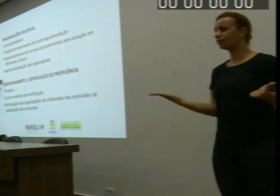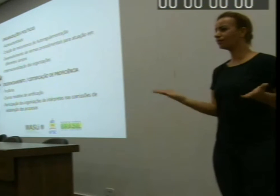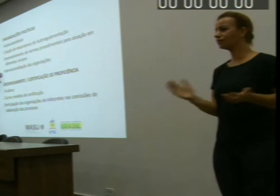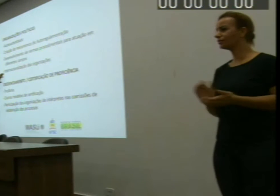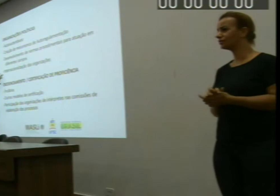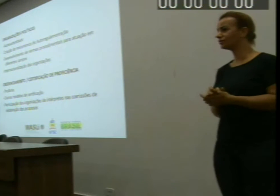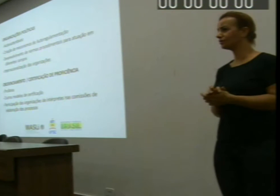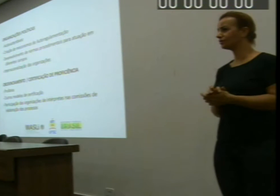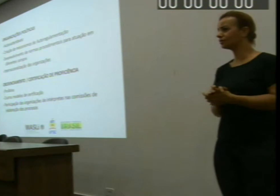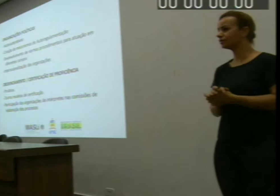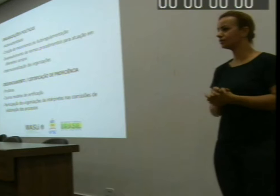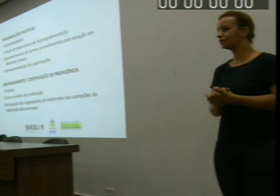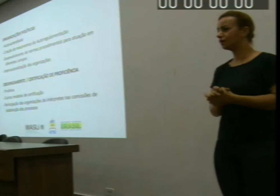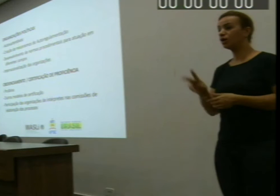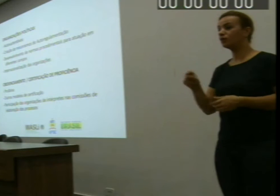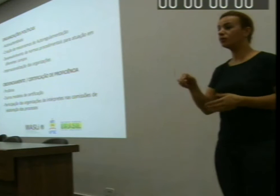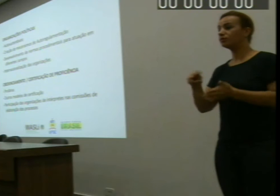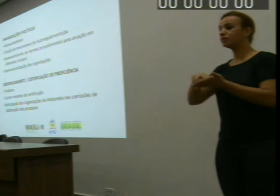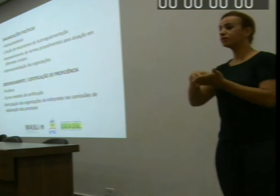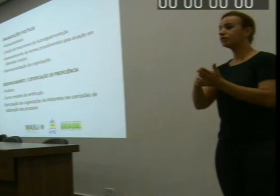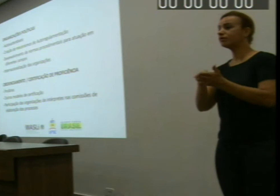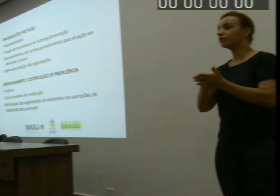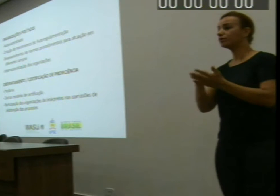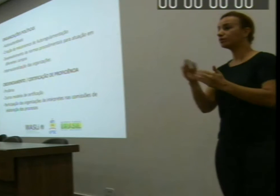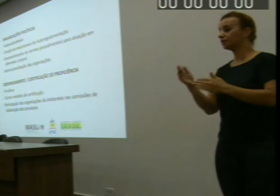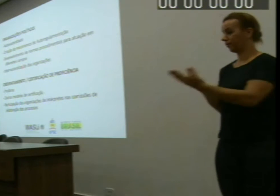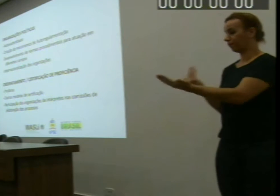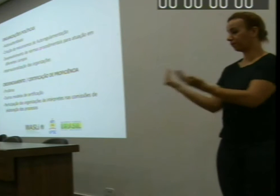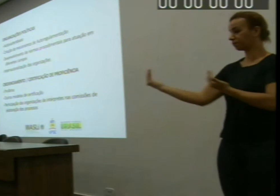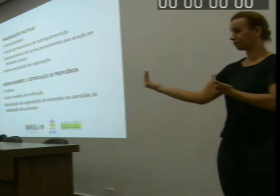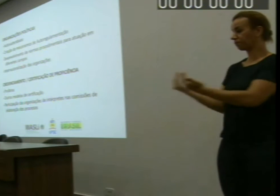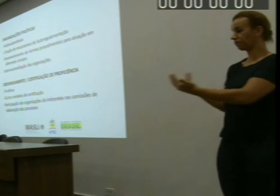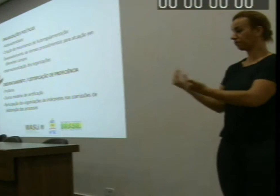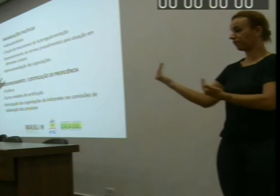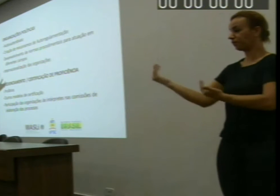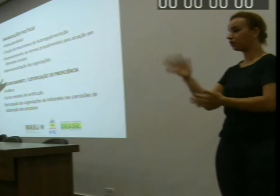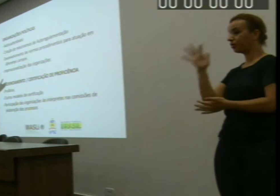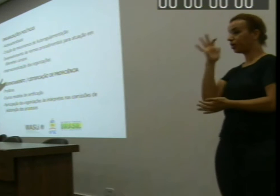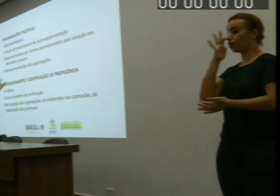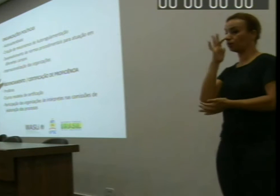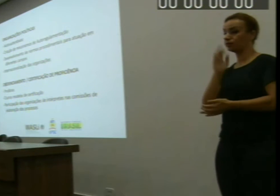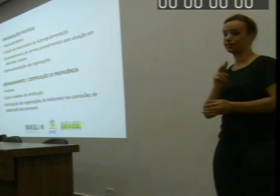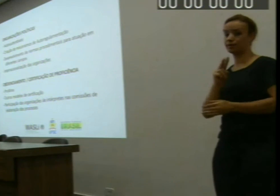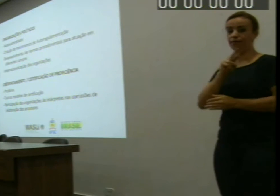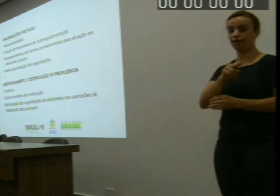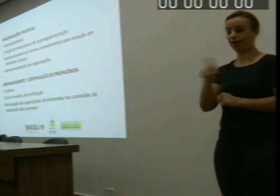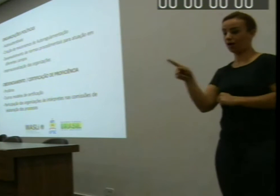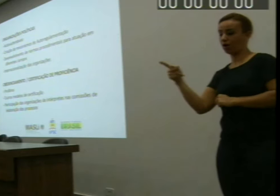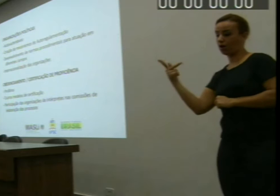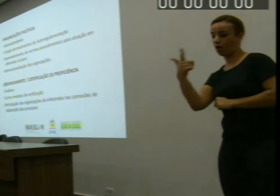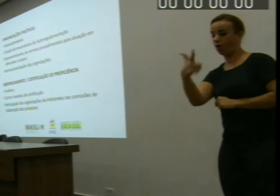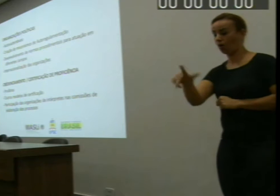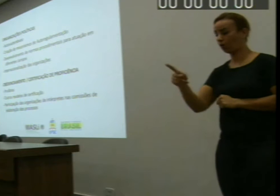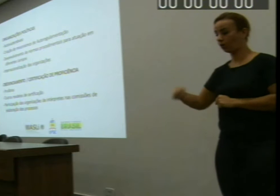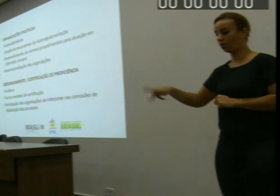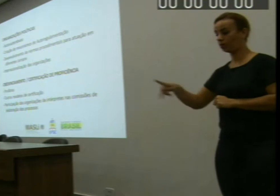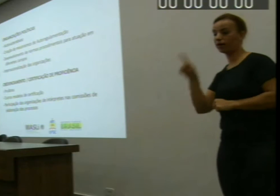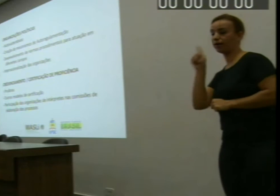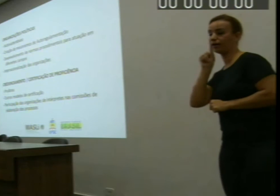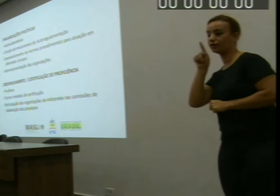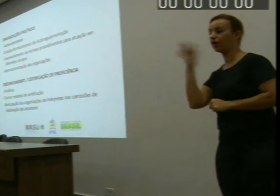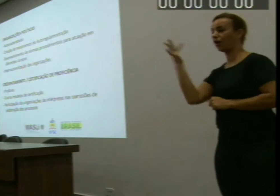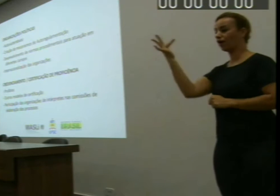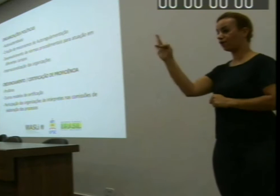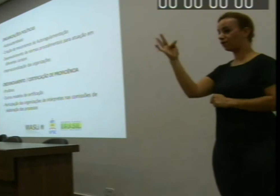internacionalização não significa copiar internacionalização não significa ver um modelo americano ou um modelo britânico francês e